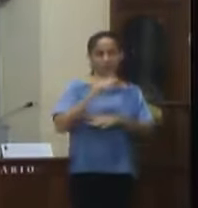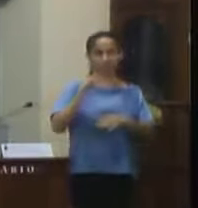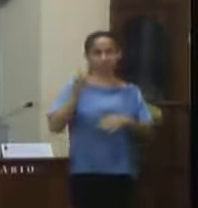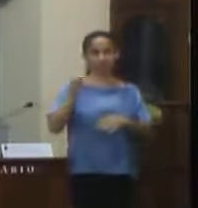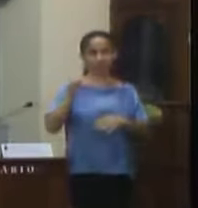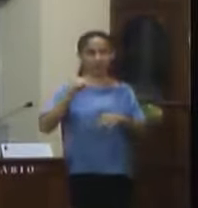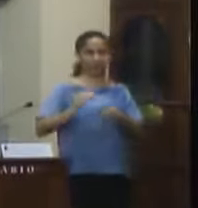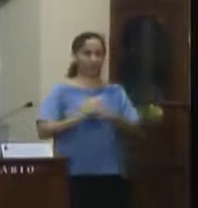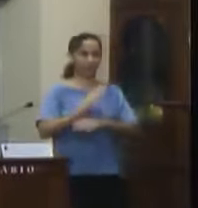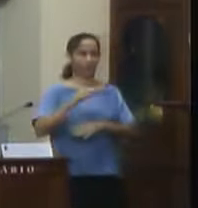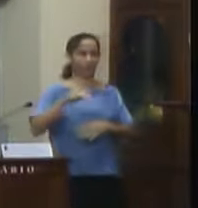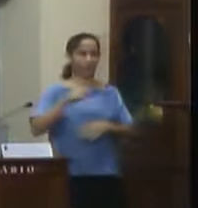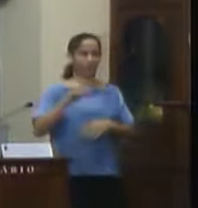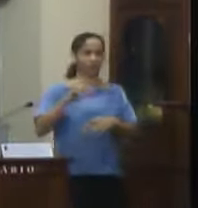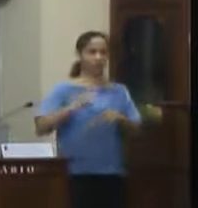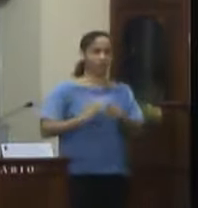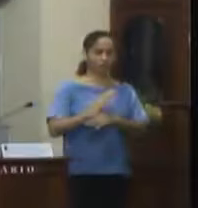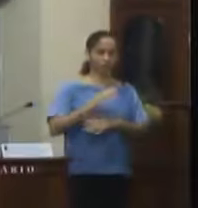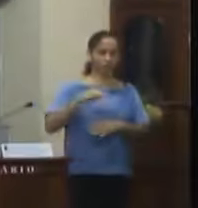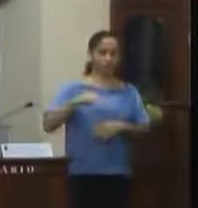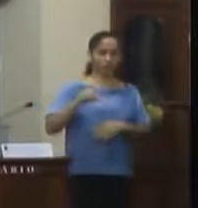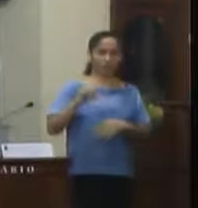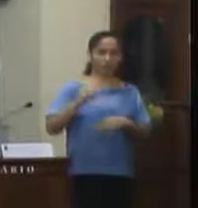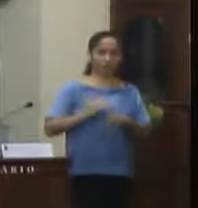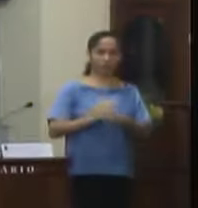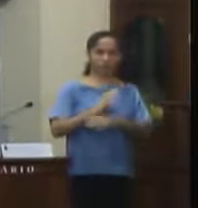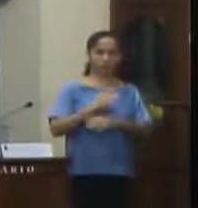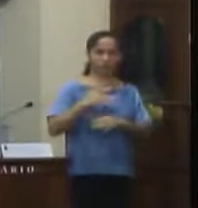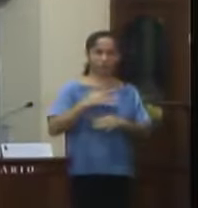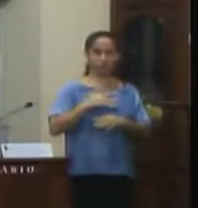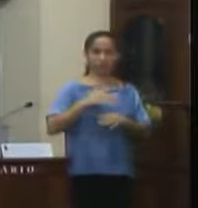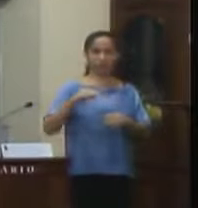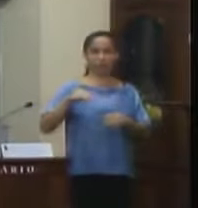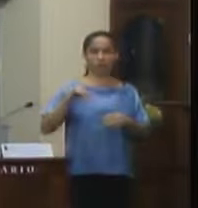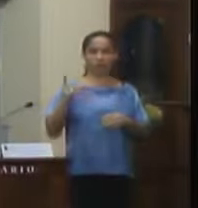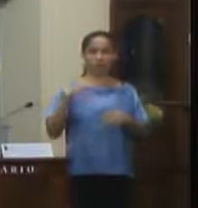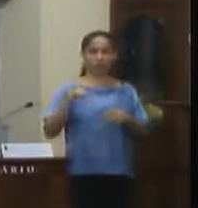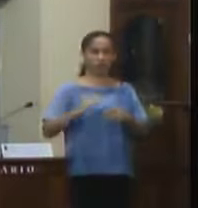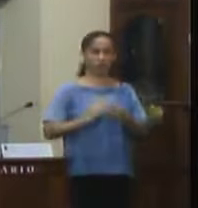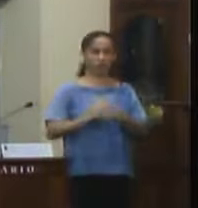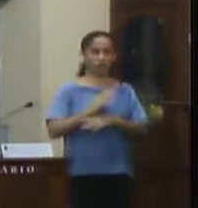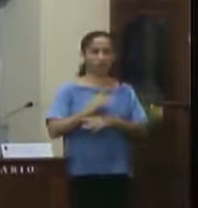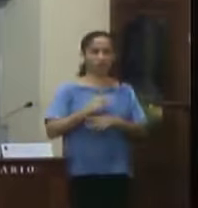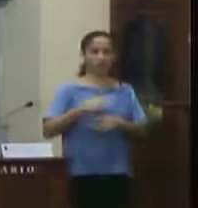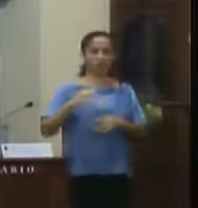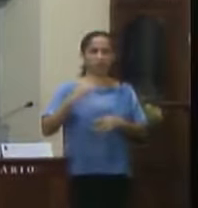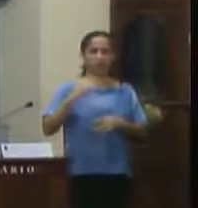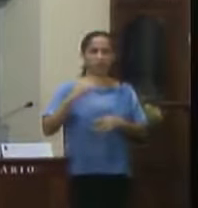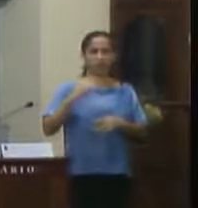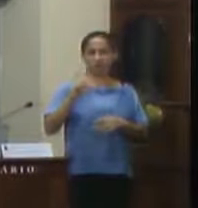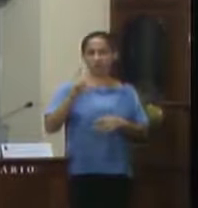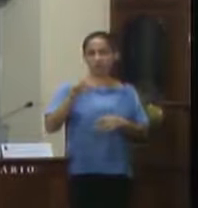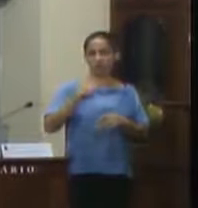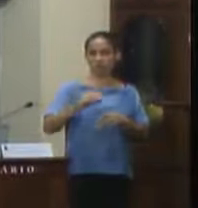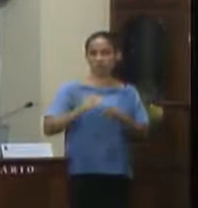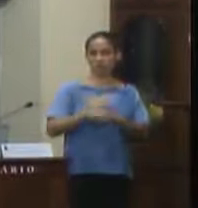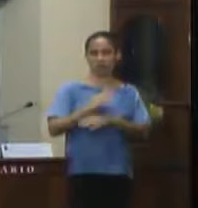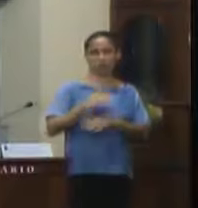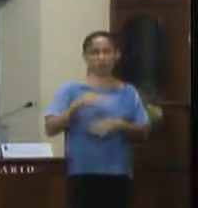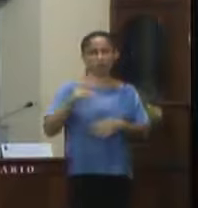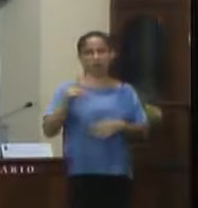Antônio. Marcelo. Marquinhos da Saúde. Michele Cabral. Celso.